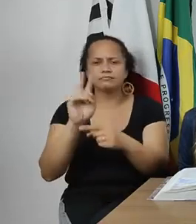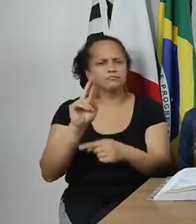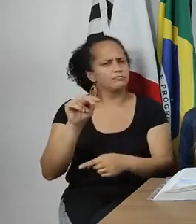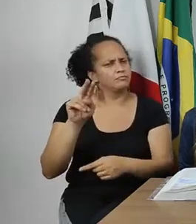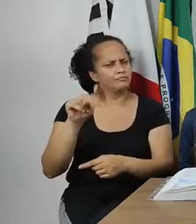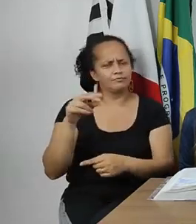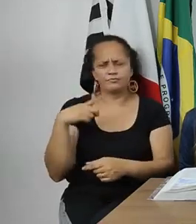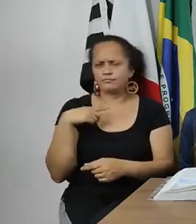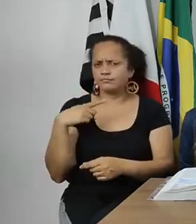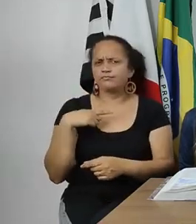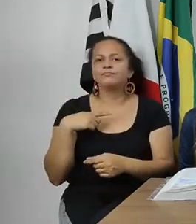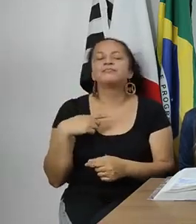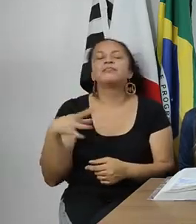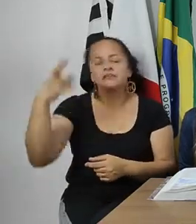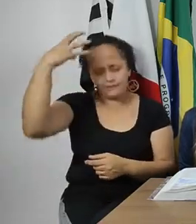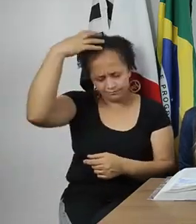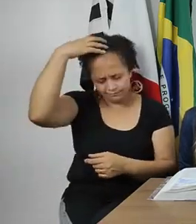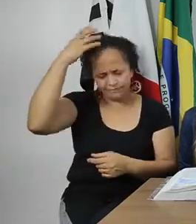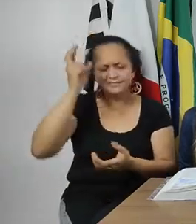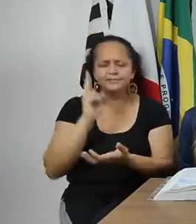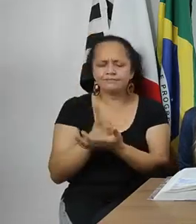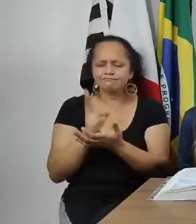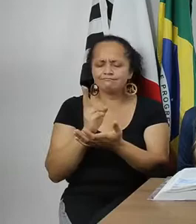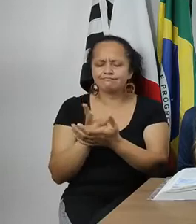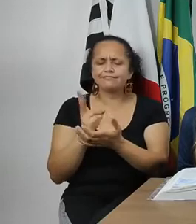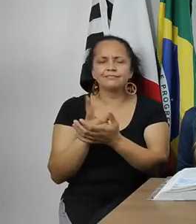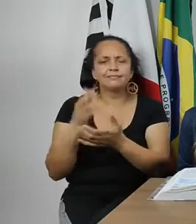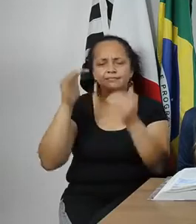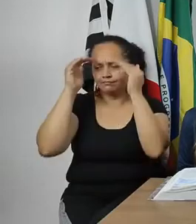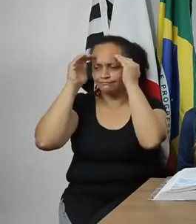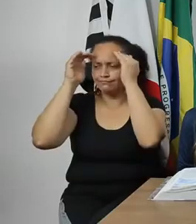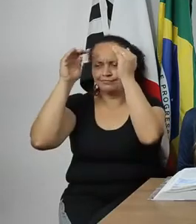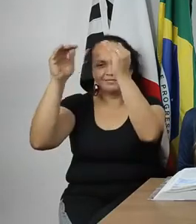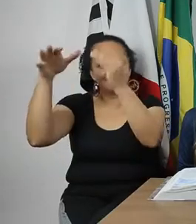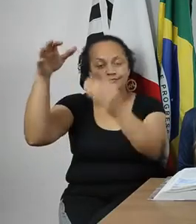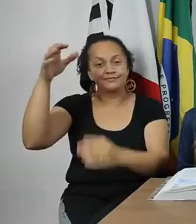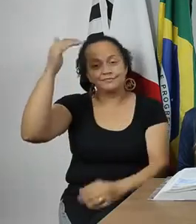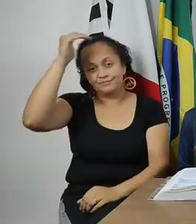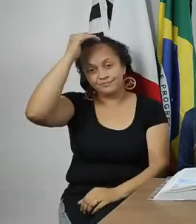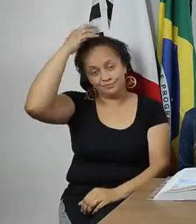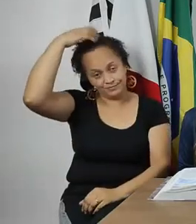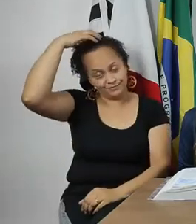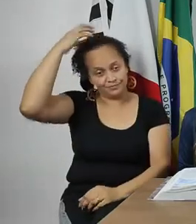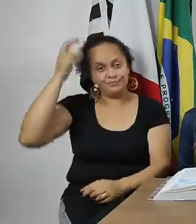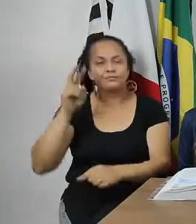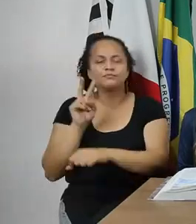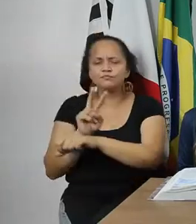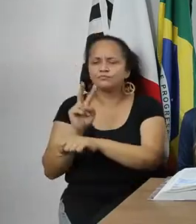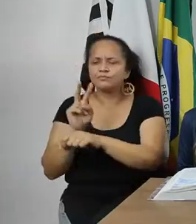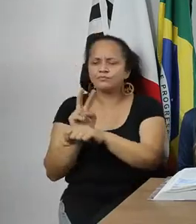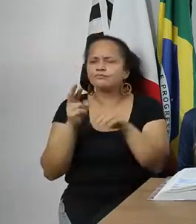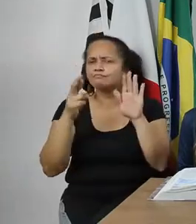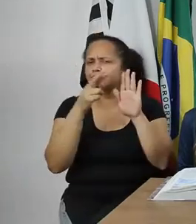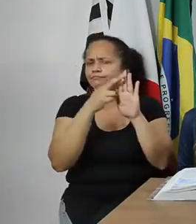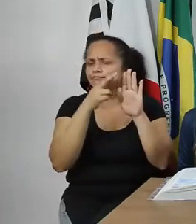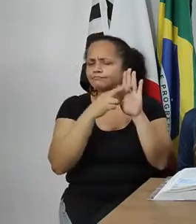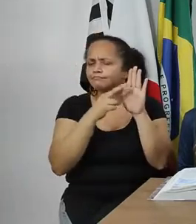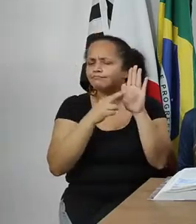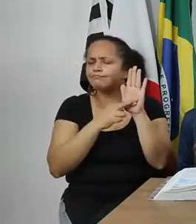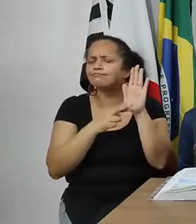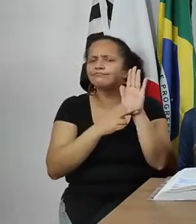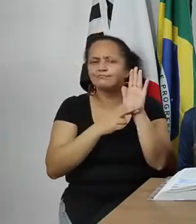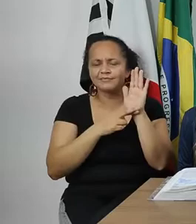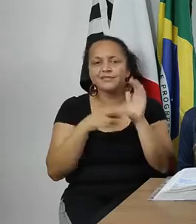nunca desobedeceu a ele, mas guardou cuidadosamente todos os mandamentos que o Senhor Deus